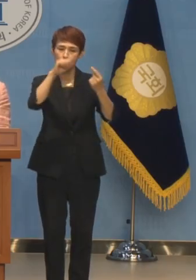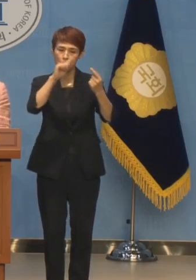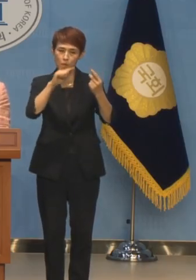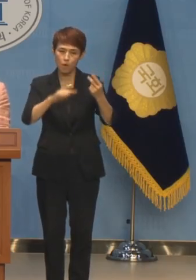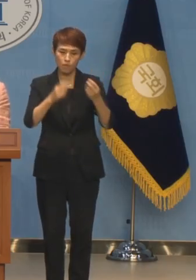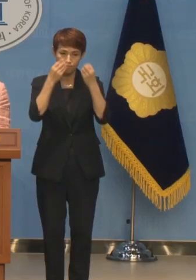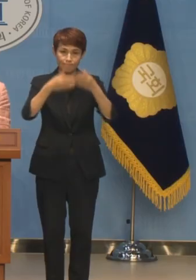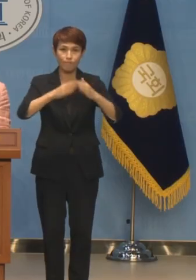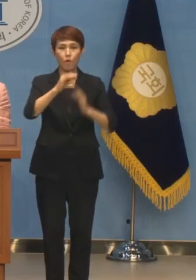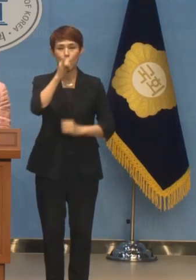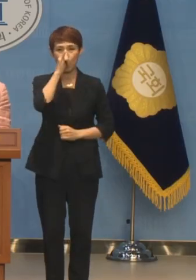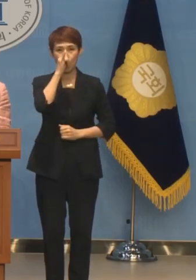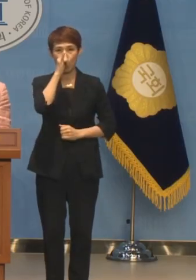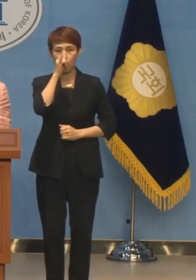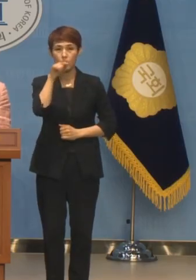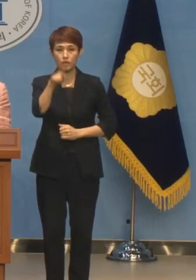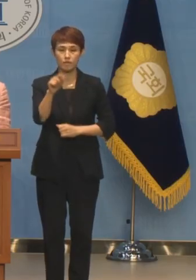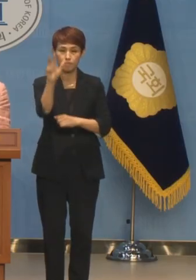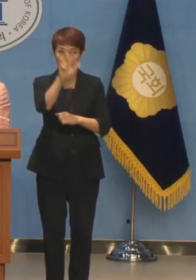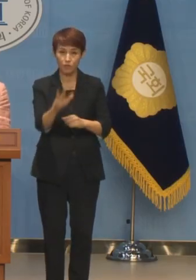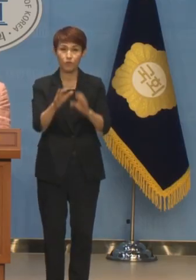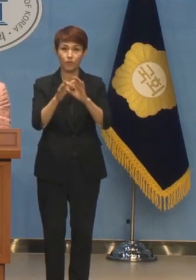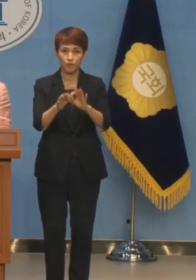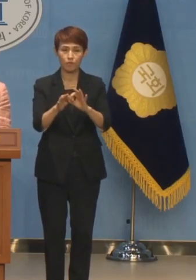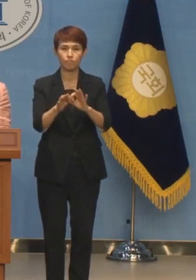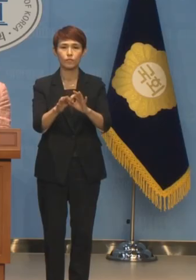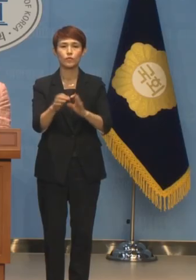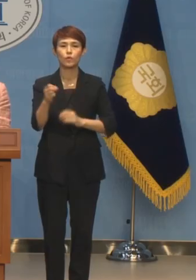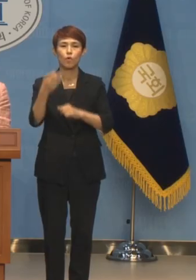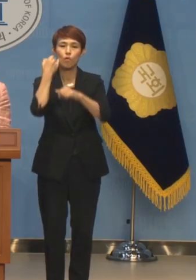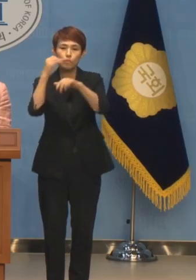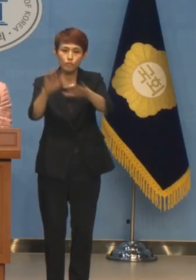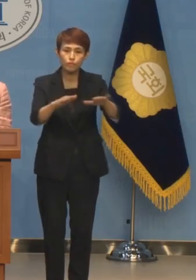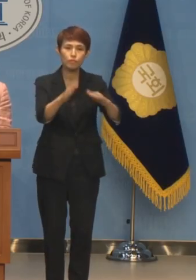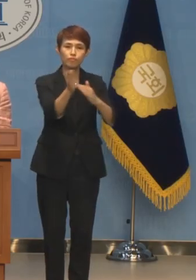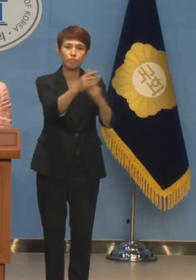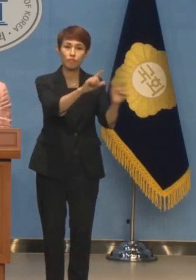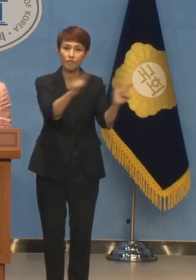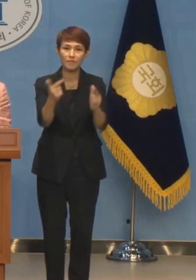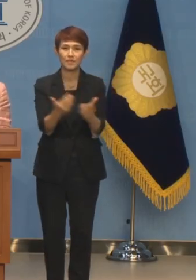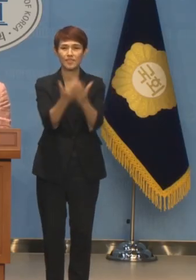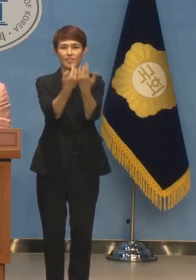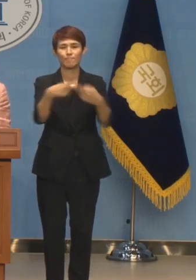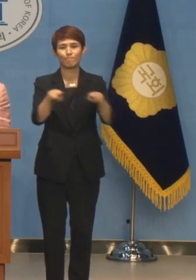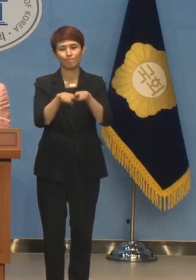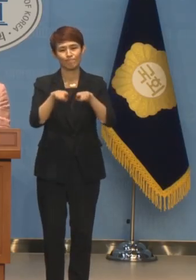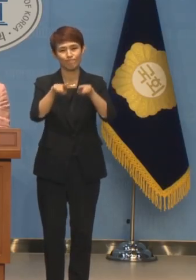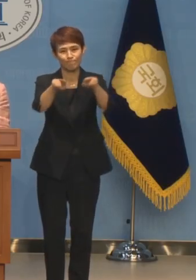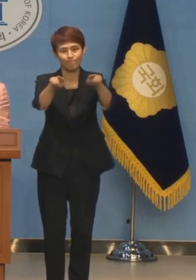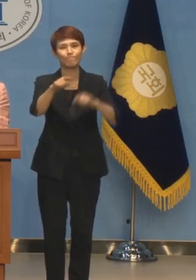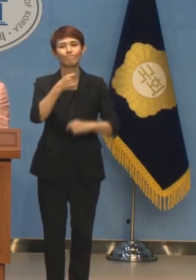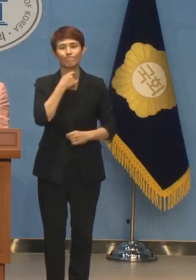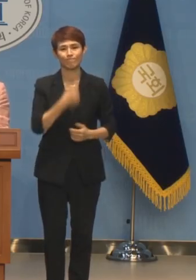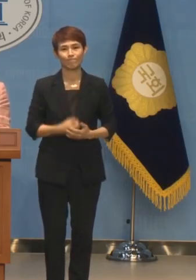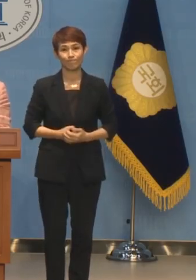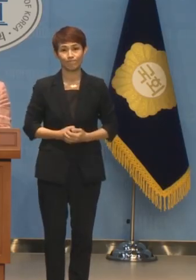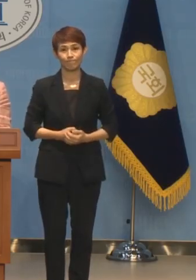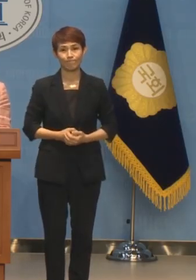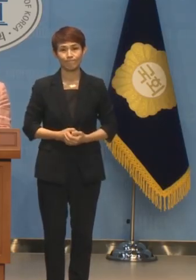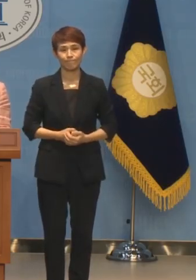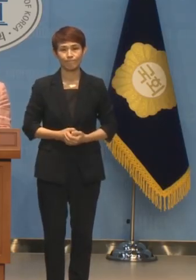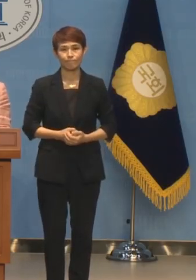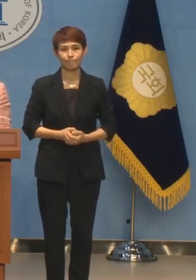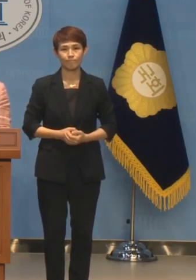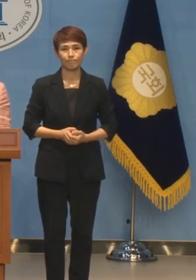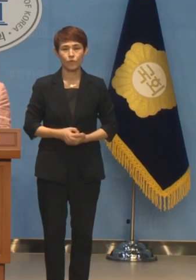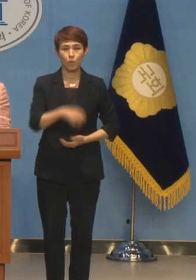풍력 발전 활성화와 동시에 수산업의 발전도 함께 도모할 수 있도록 하였습니다. 또한